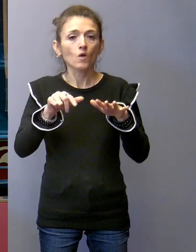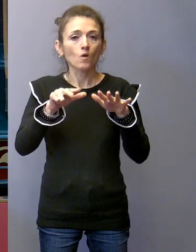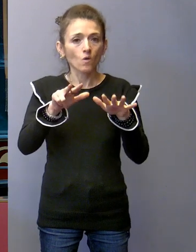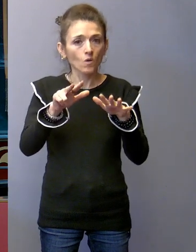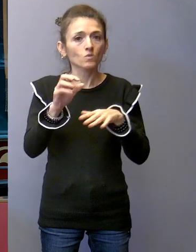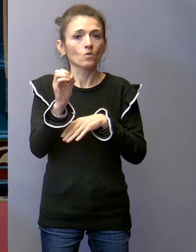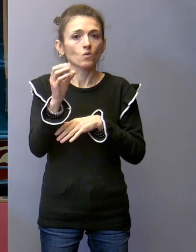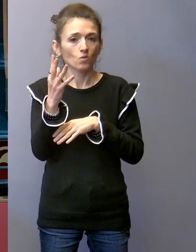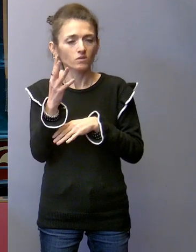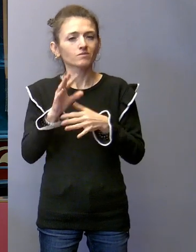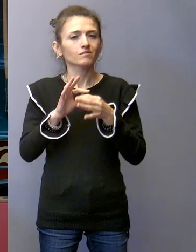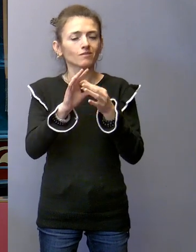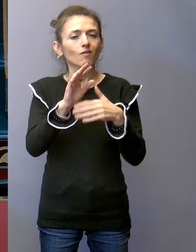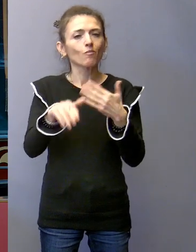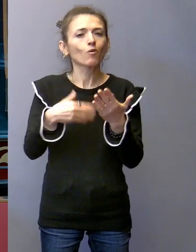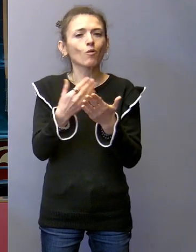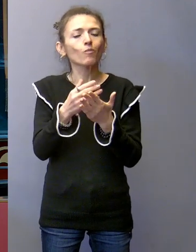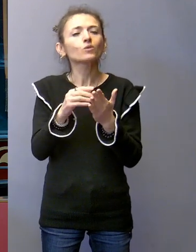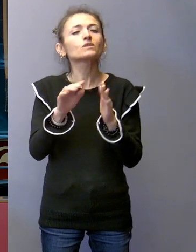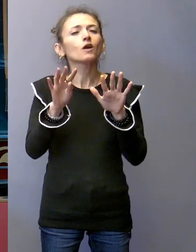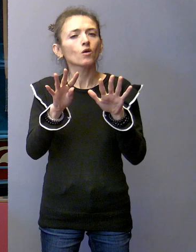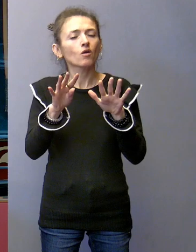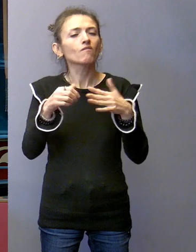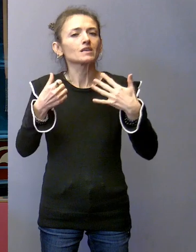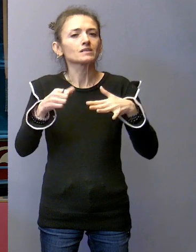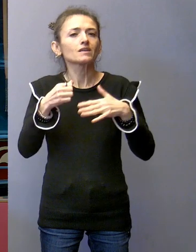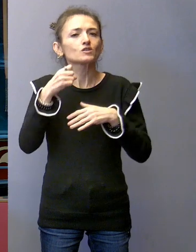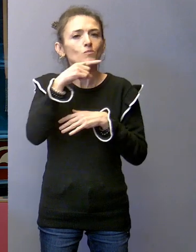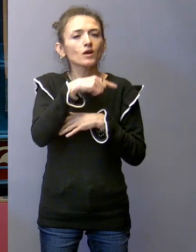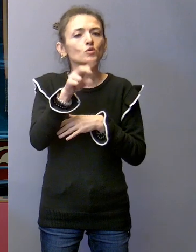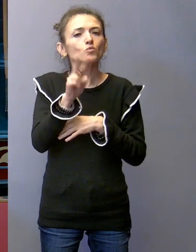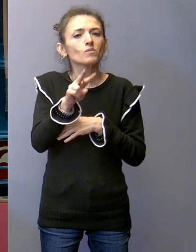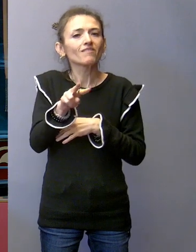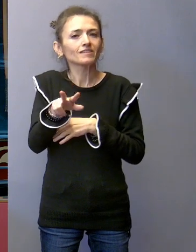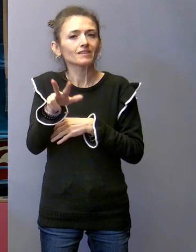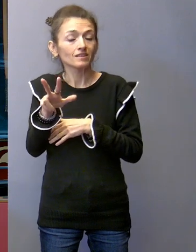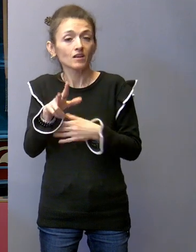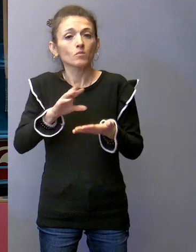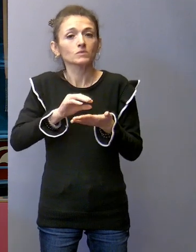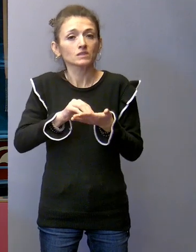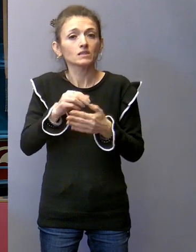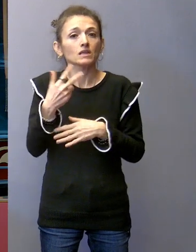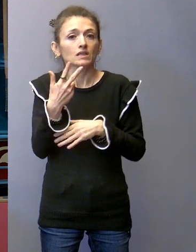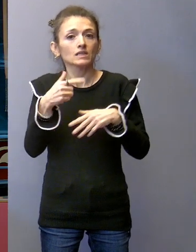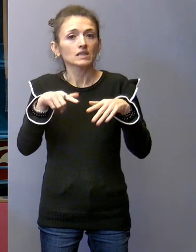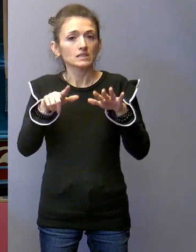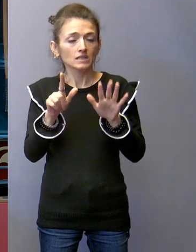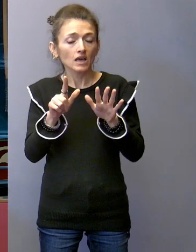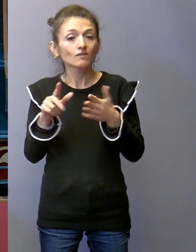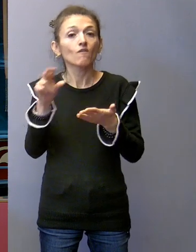e 15 relativi alla proposta 9 del 16 marzo 20203 presenti 37